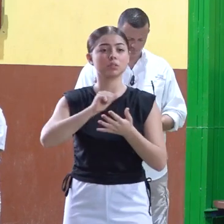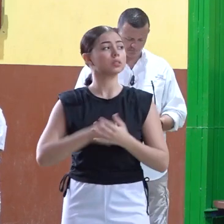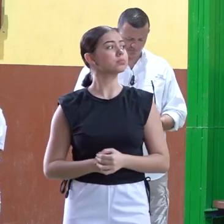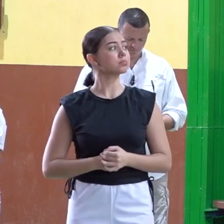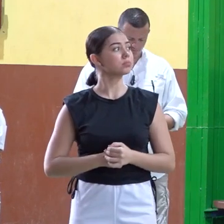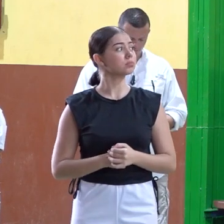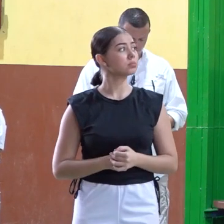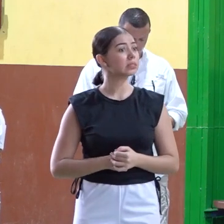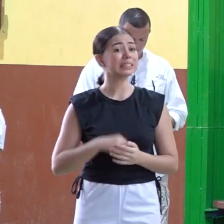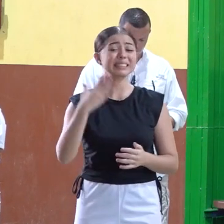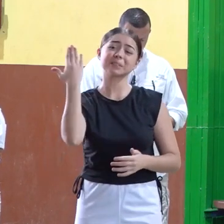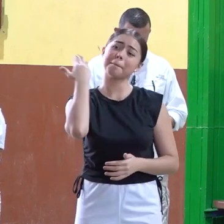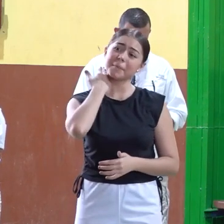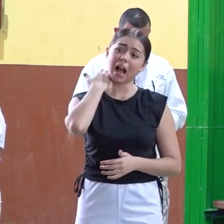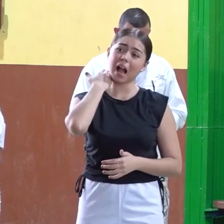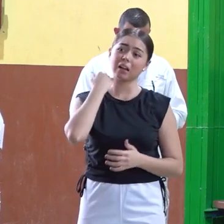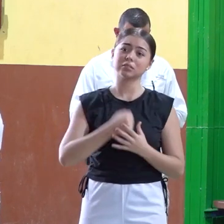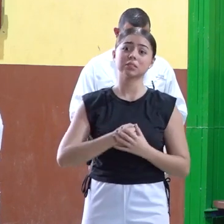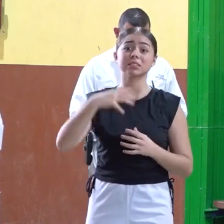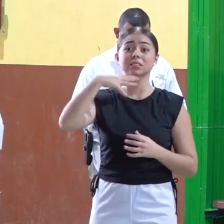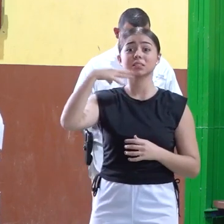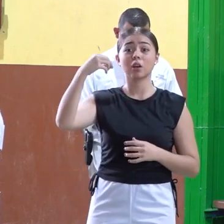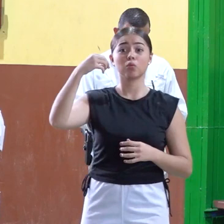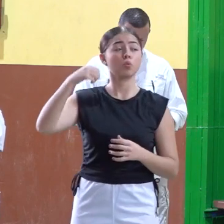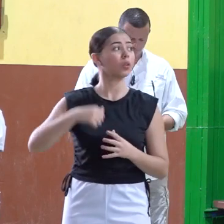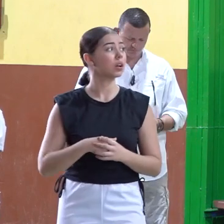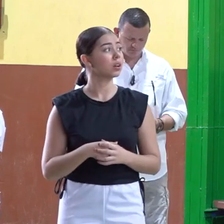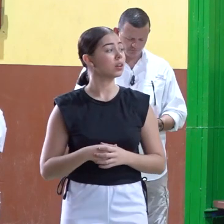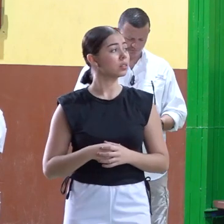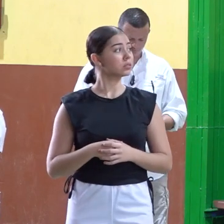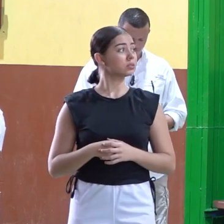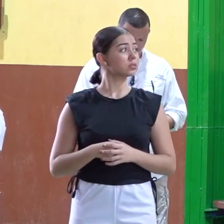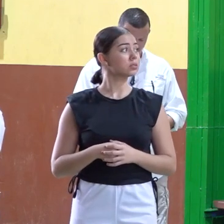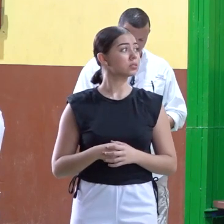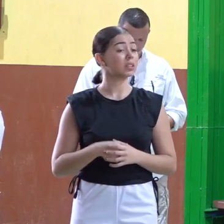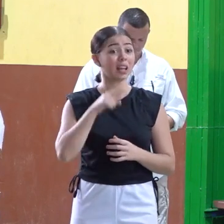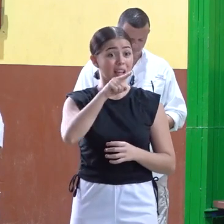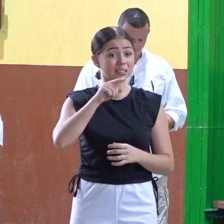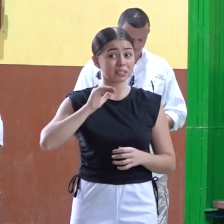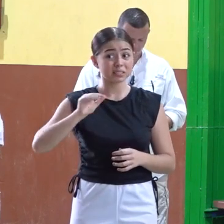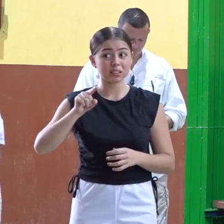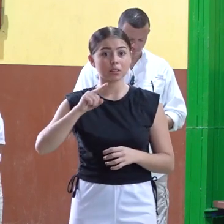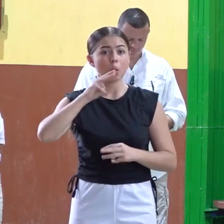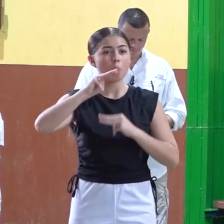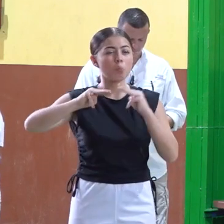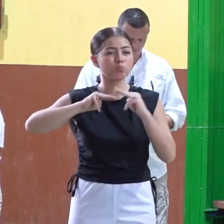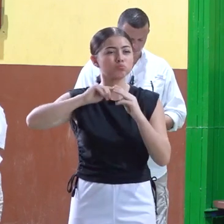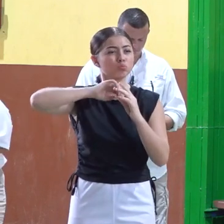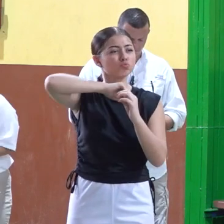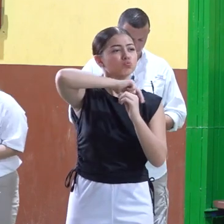se embarcó y se fue a Ohio, no a Baltimore. Y ese chiquillo le dio la vuelta al